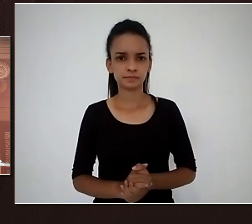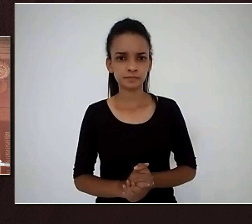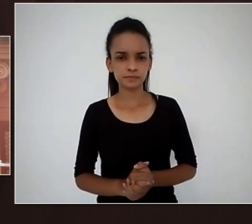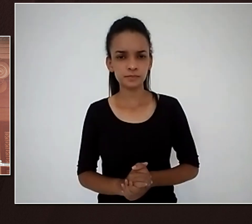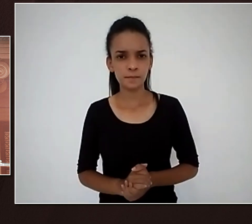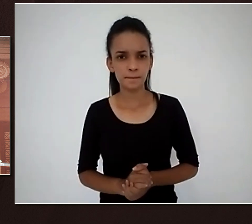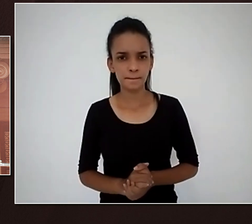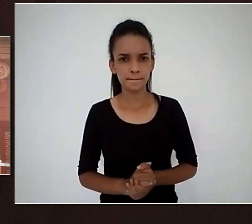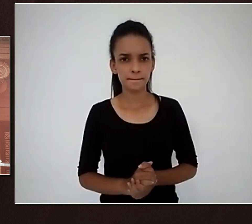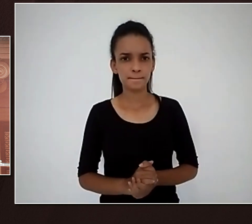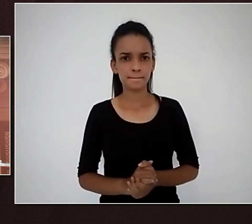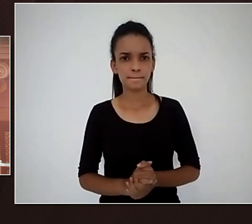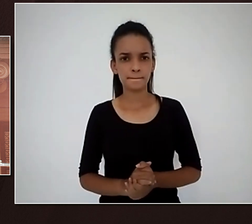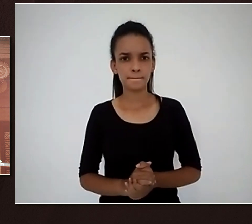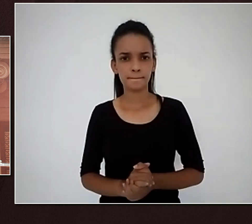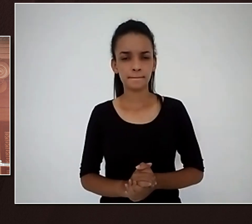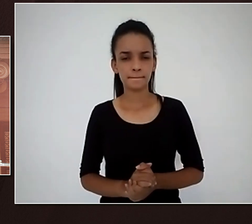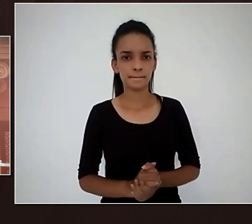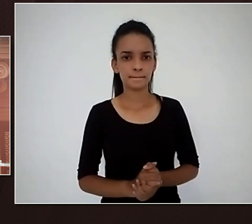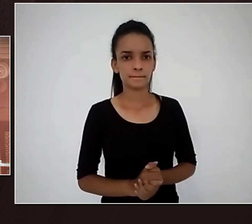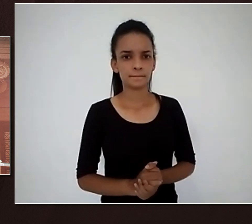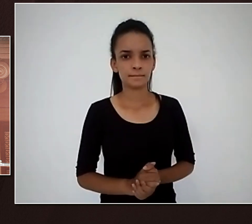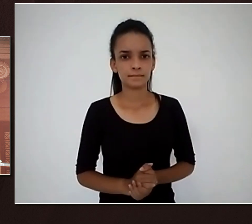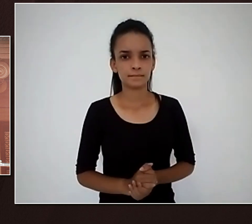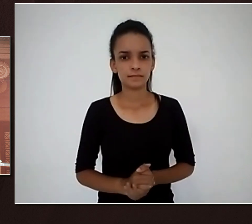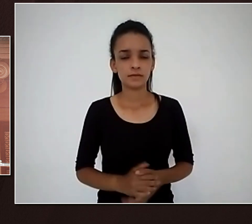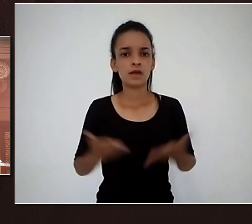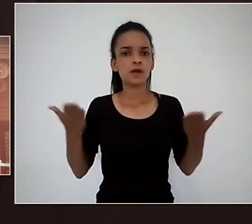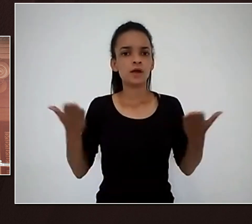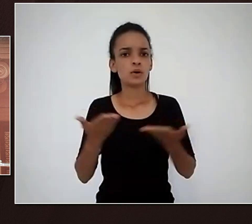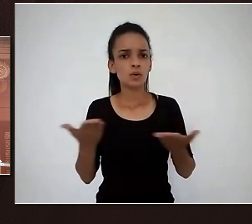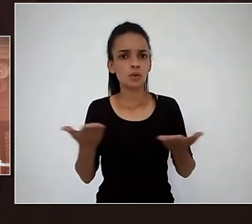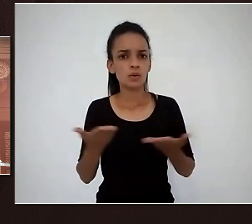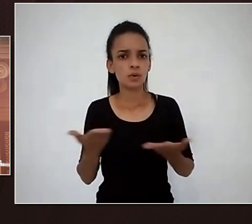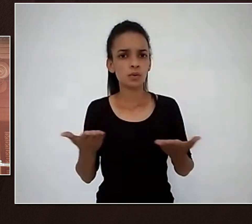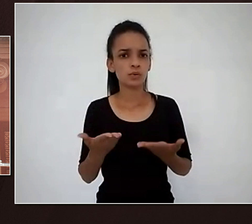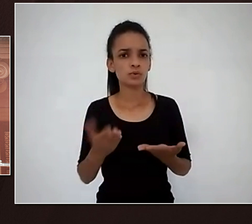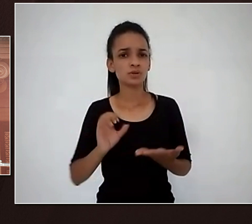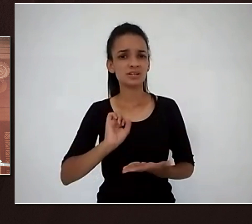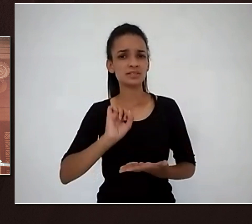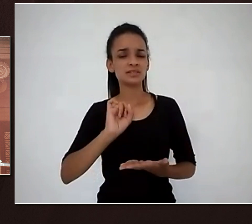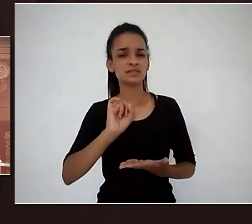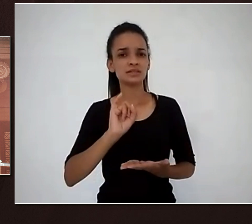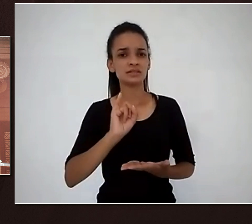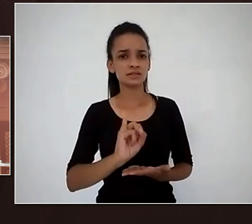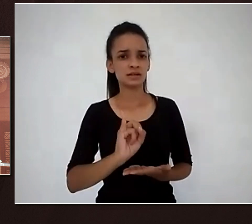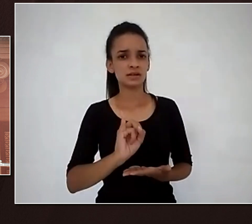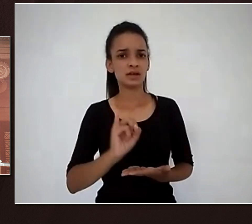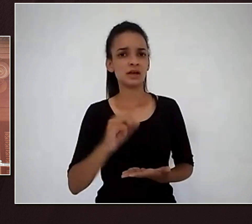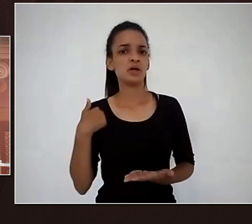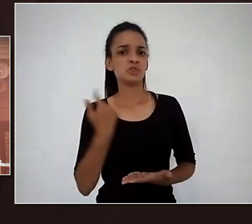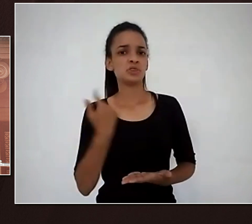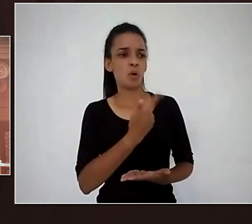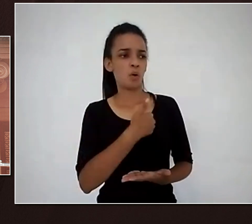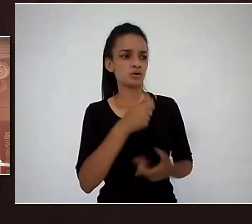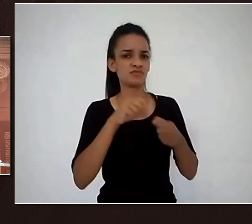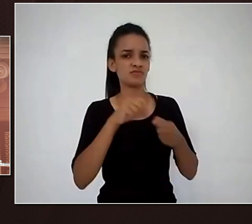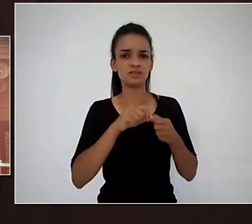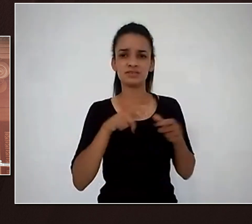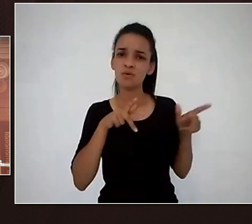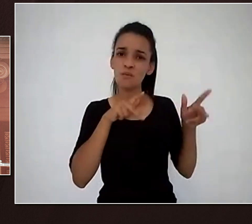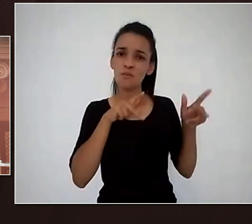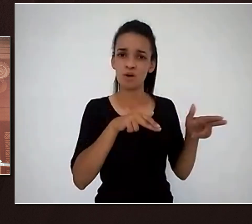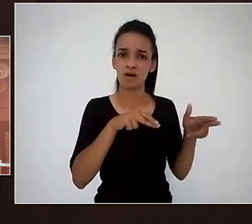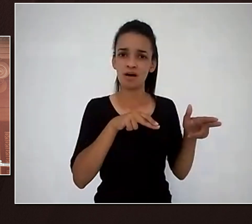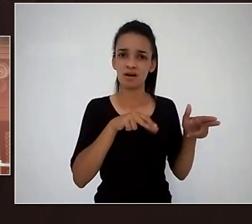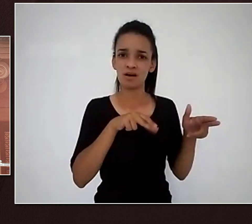toda a oposição contra a igreja. E hoje, né, se nós também seguimos essa mesma linha, nós podemos estar indo